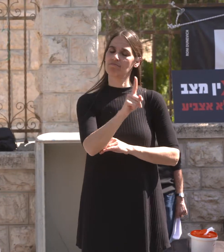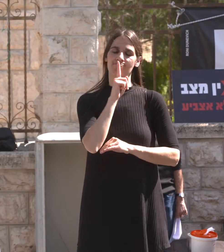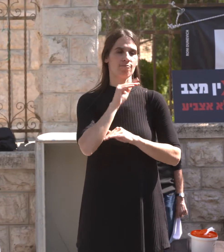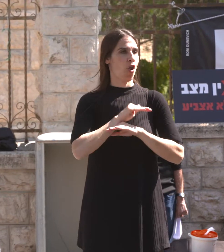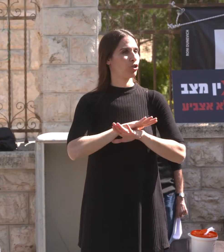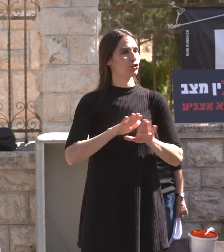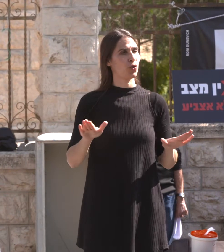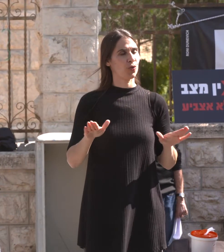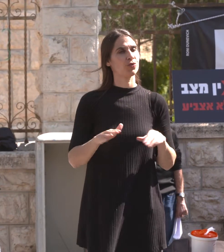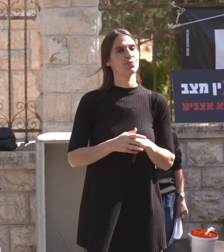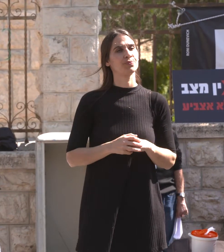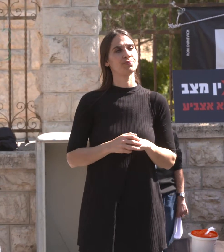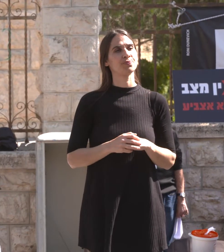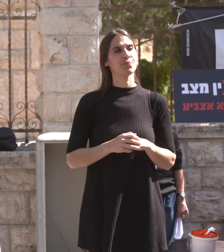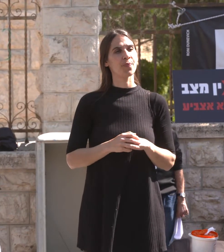אשקוט.